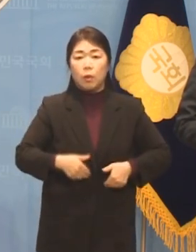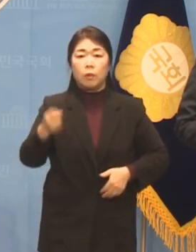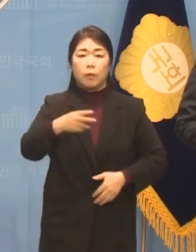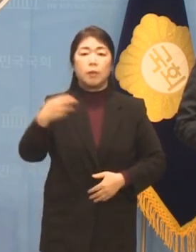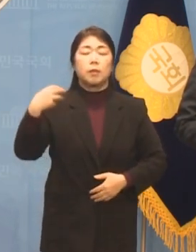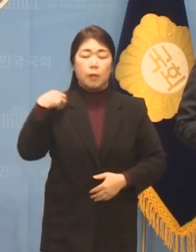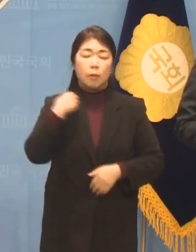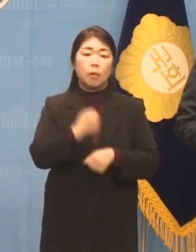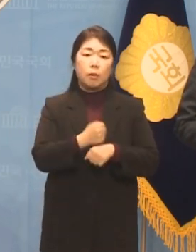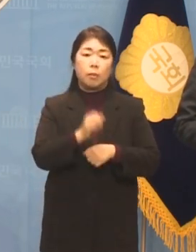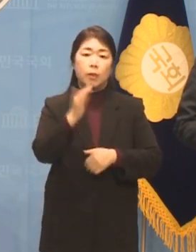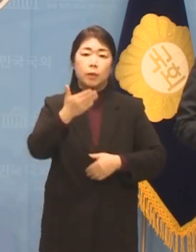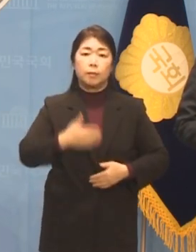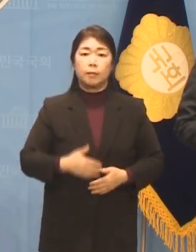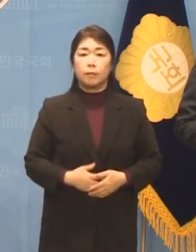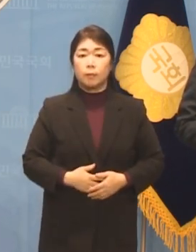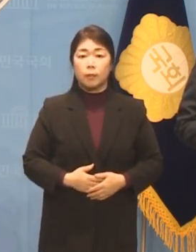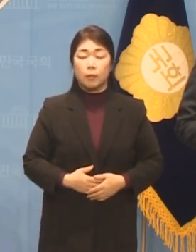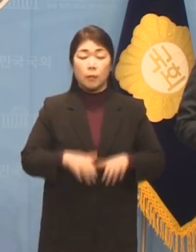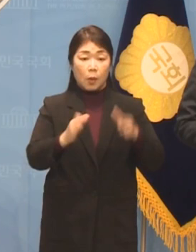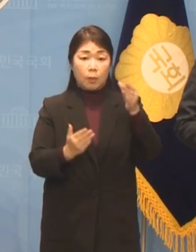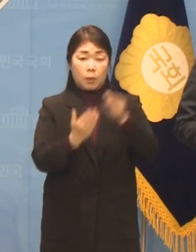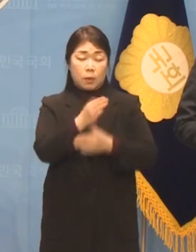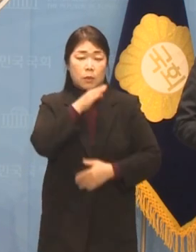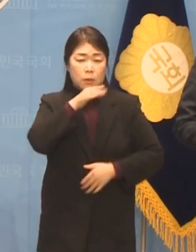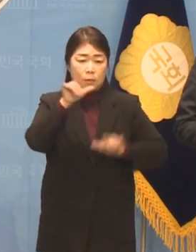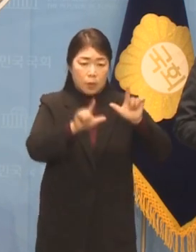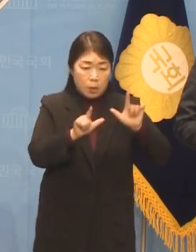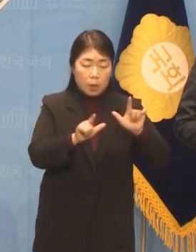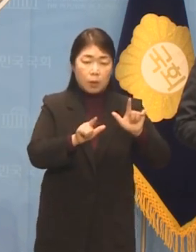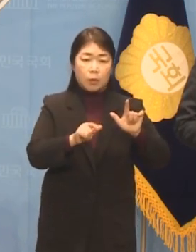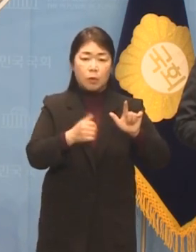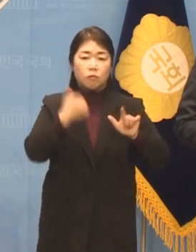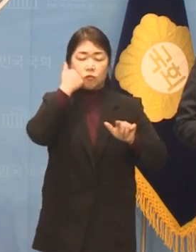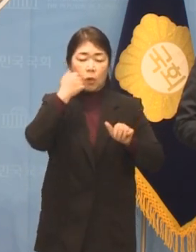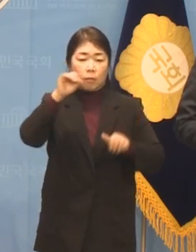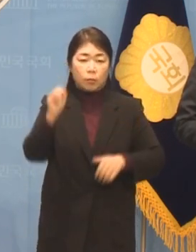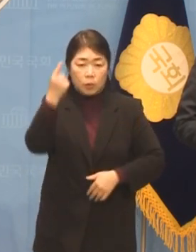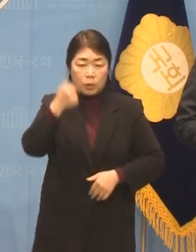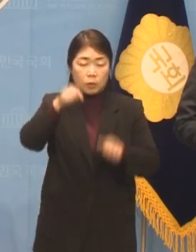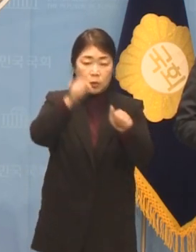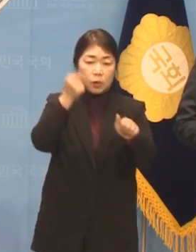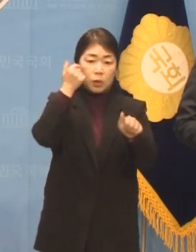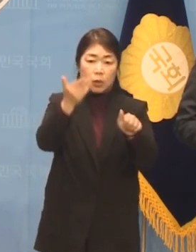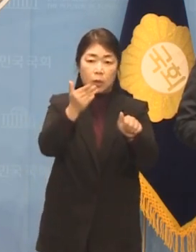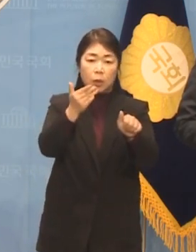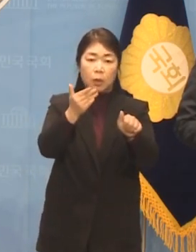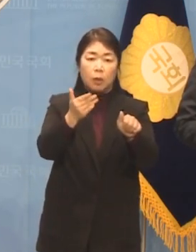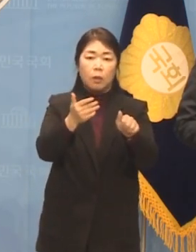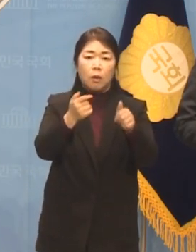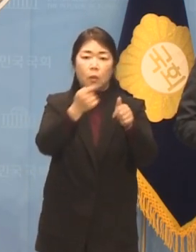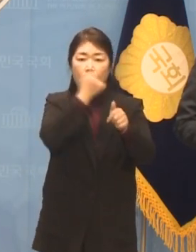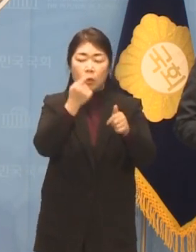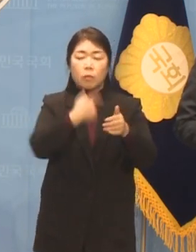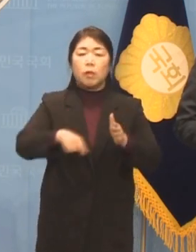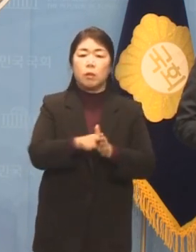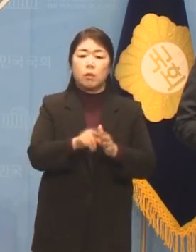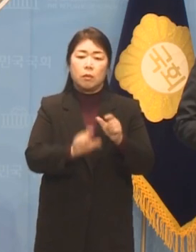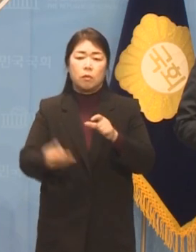책임을 져야 할 것입니다. 이번 사건의 실체와 몸통을 밝혀내기 위해서는 추가 수사가 불가피합니다.